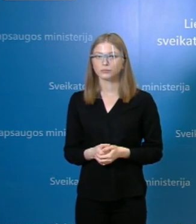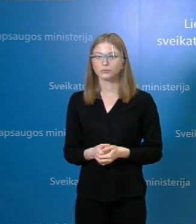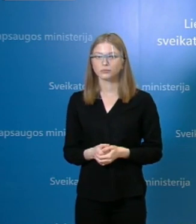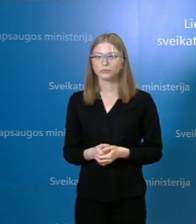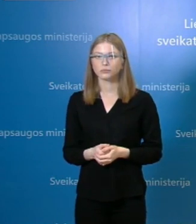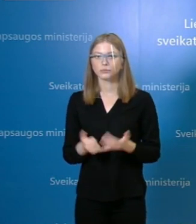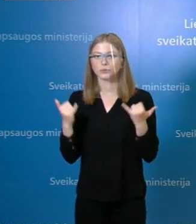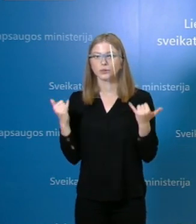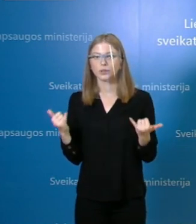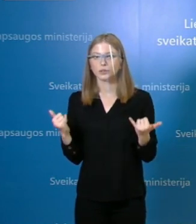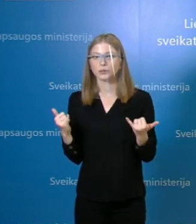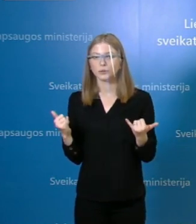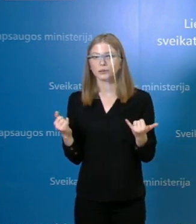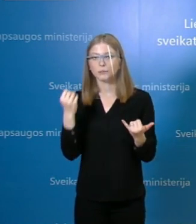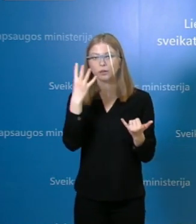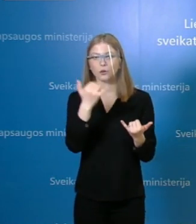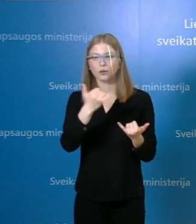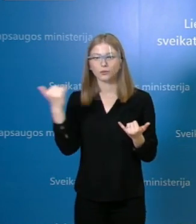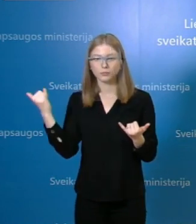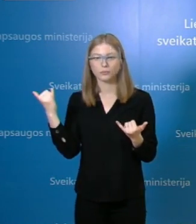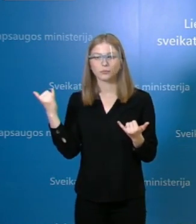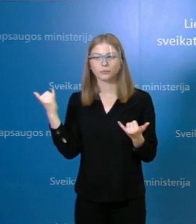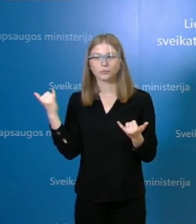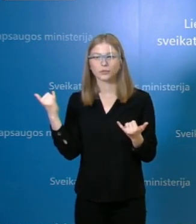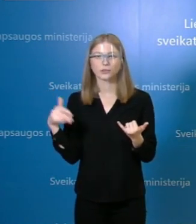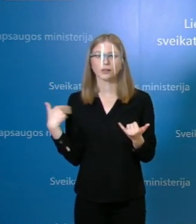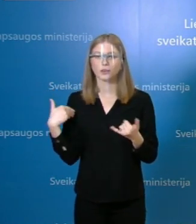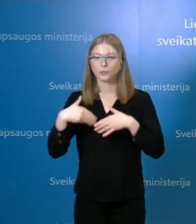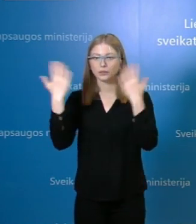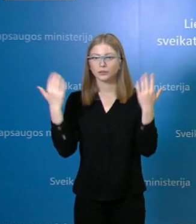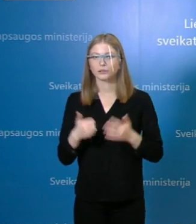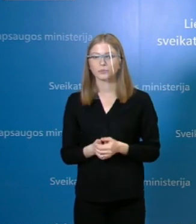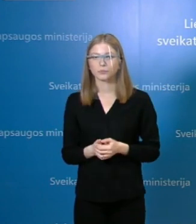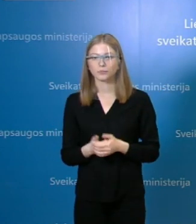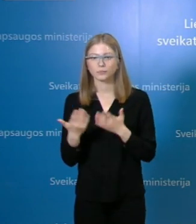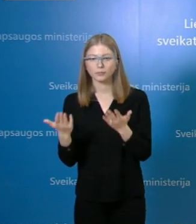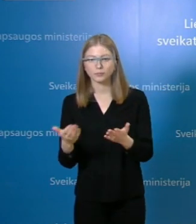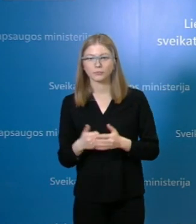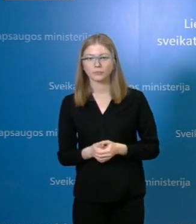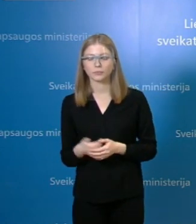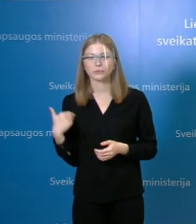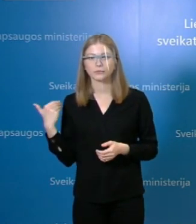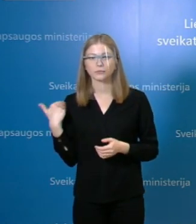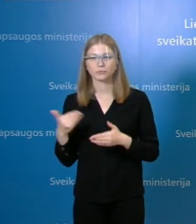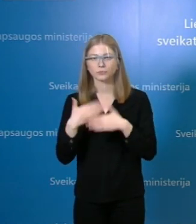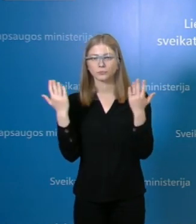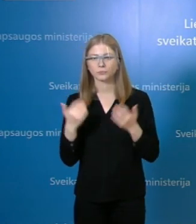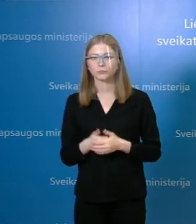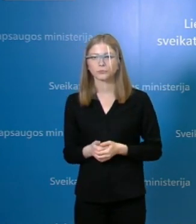Jungiamės toliau prie 15 minučių redakcijos. Labą dieną, Roberta. Jūsų klausimai. Labadiena.